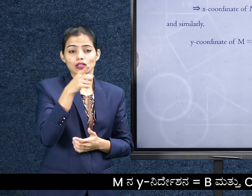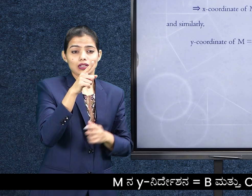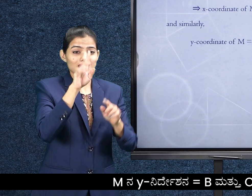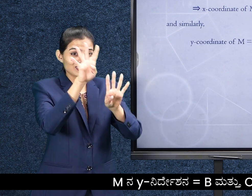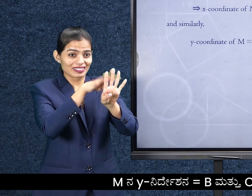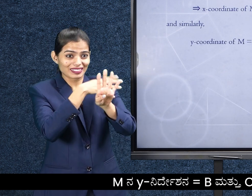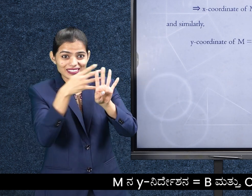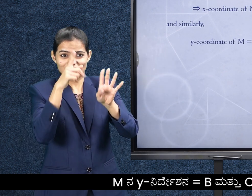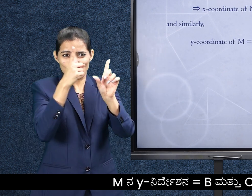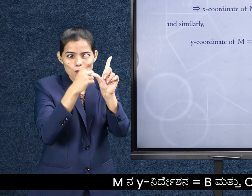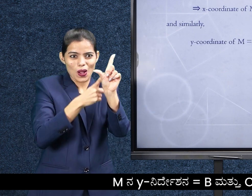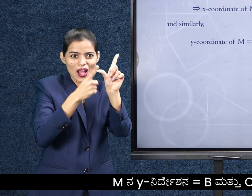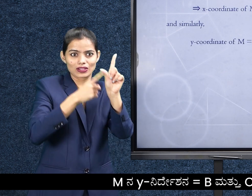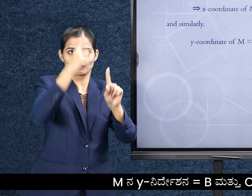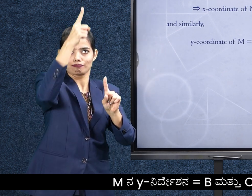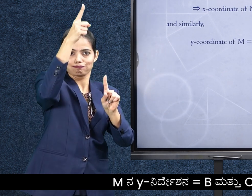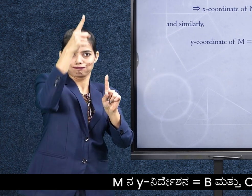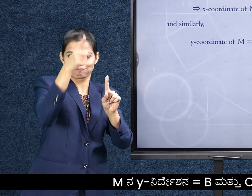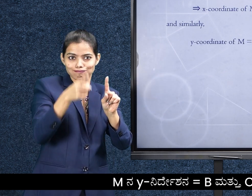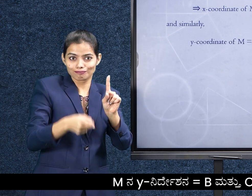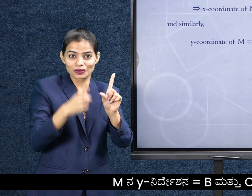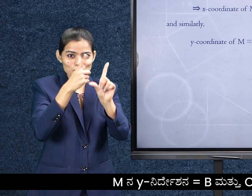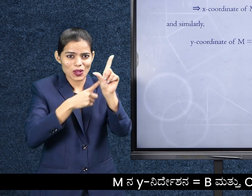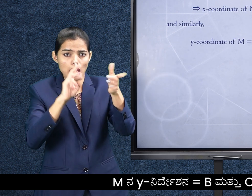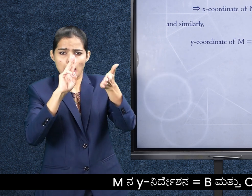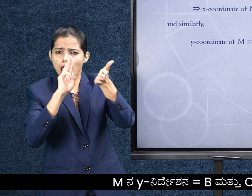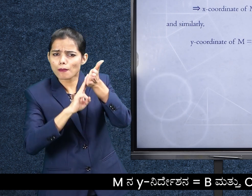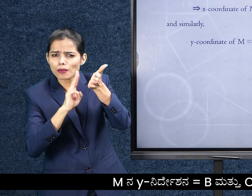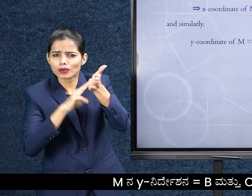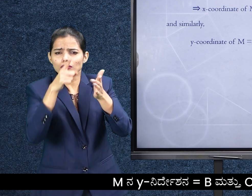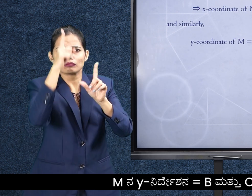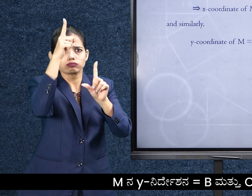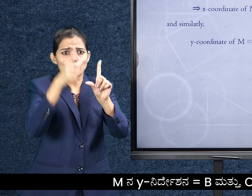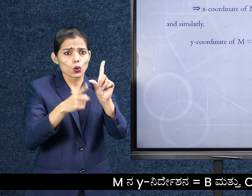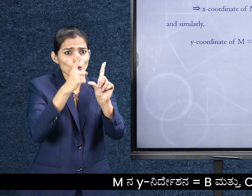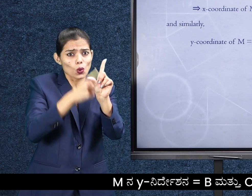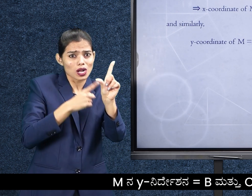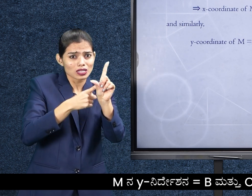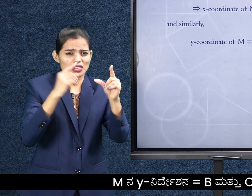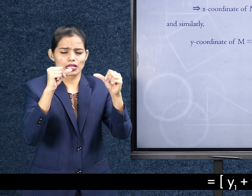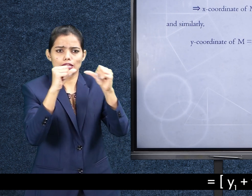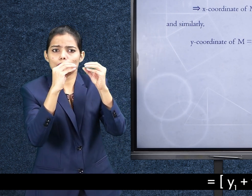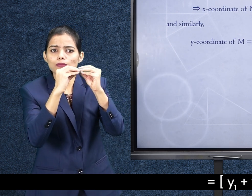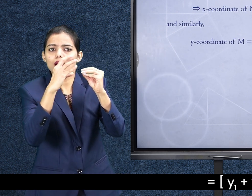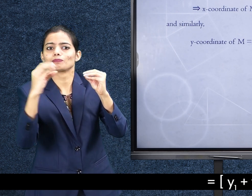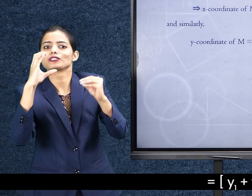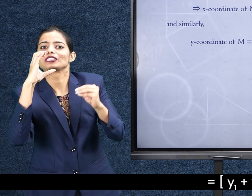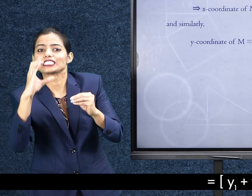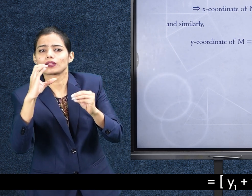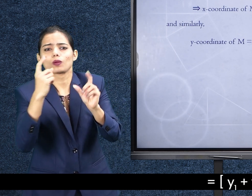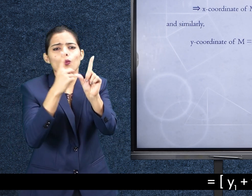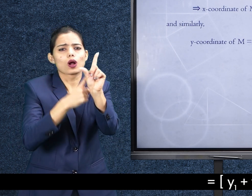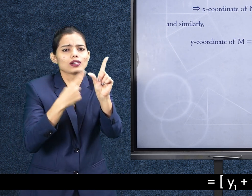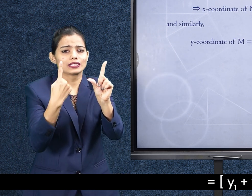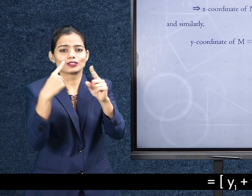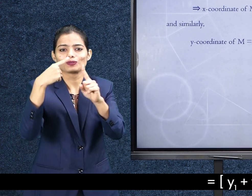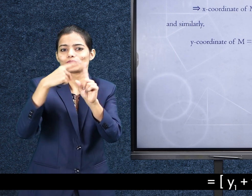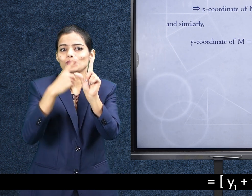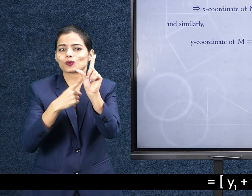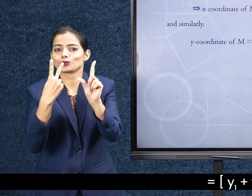m ನ y ನಿರ್ದೇಶಾಂಕ ಇಸ್ ಈಕ್ವಲ್ ಟು b ಮತ್ತು c ನ y ನಿರ್ದೇಶಾಂಕಗಳ ಸರಾಸರಿ ಇಸ್ ಈಕ್ವಲ್ ಟು y1 ಪ್ಲಸ್ y2 ಬೈ